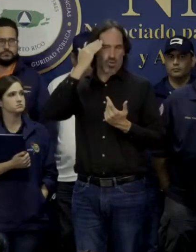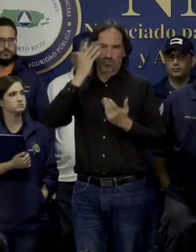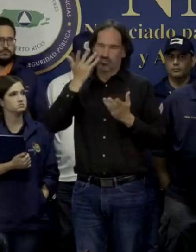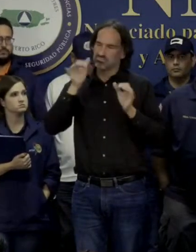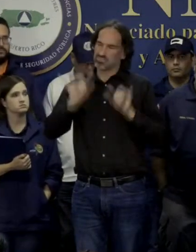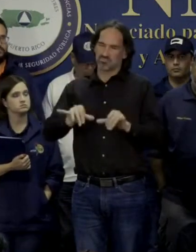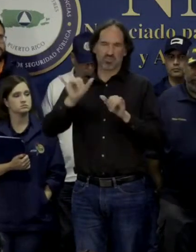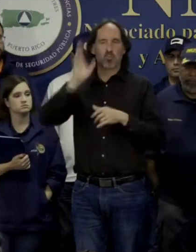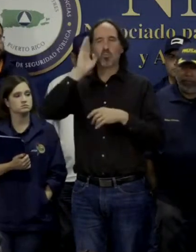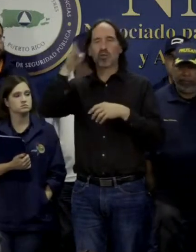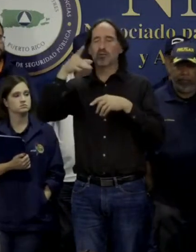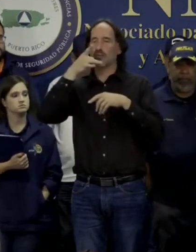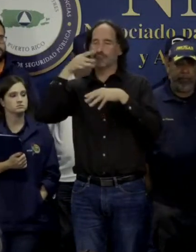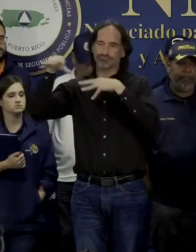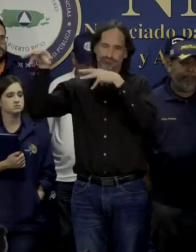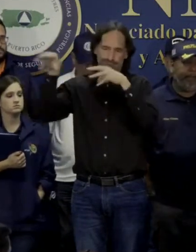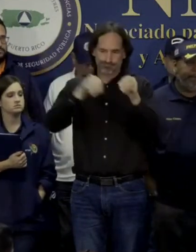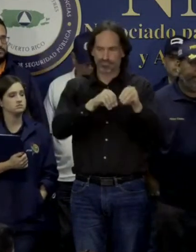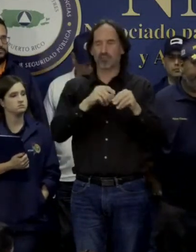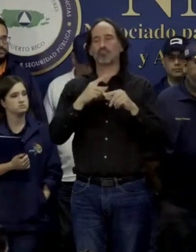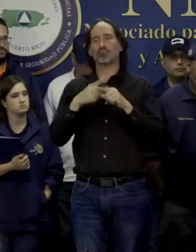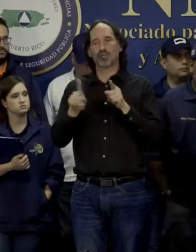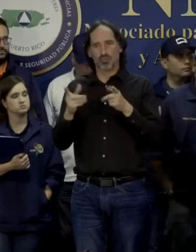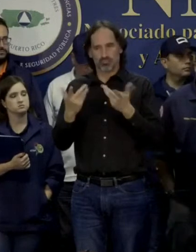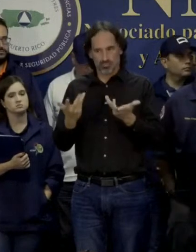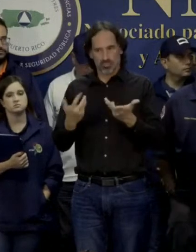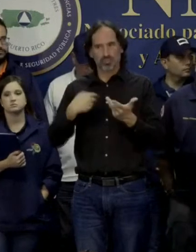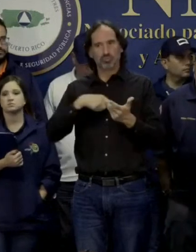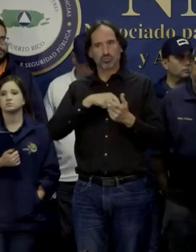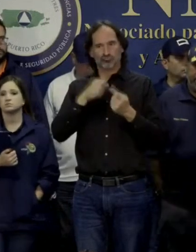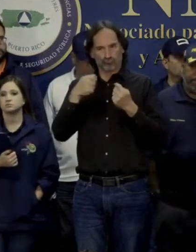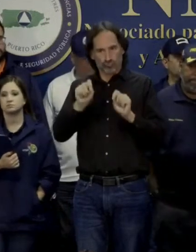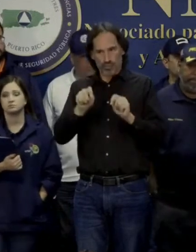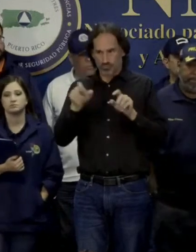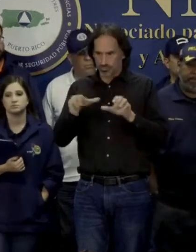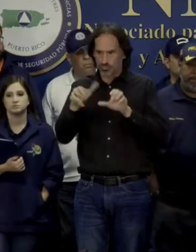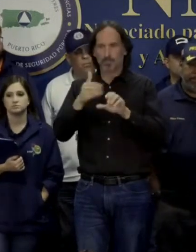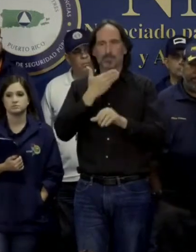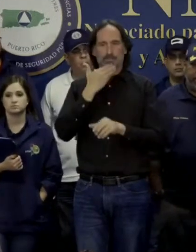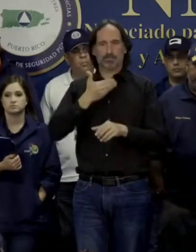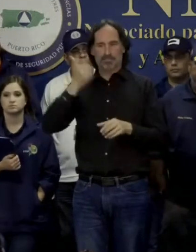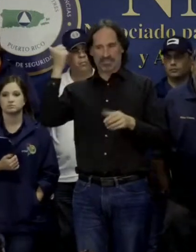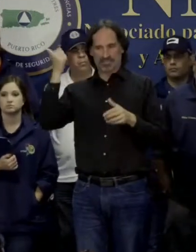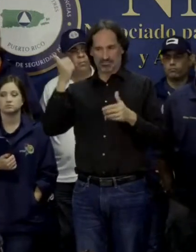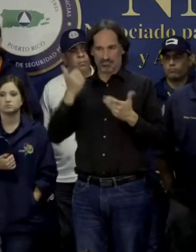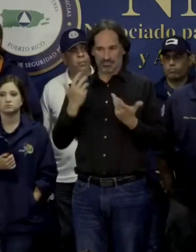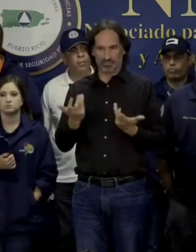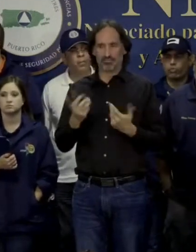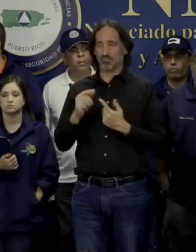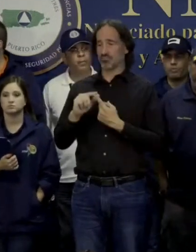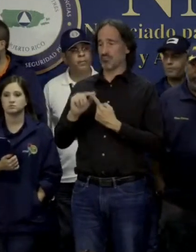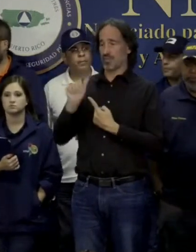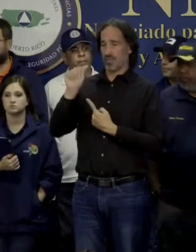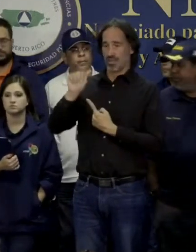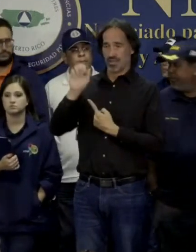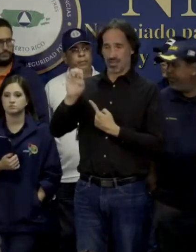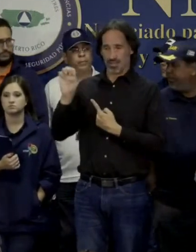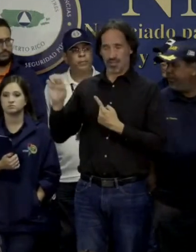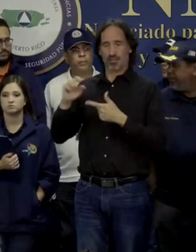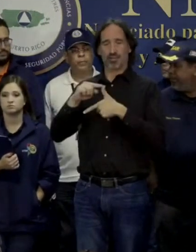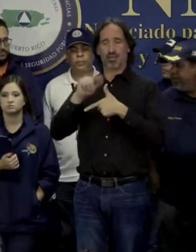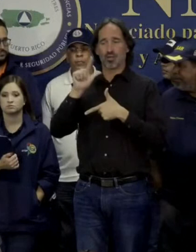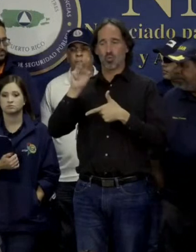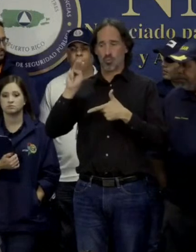es hacer todo lo que está a su alcance, hablo aquí tanto la Autoridad de Energía Eléctrica como Luma, para restaurar el